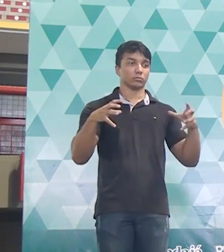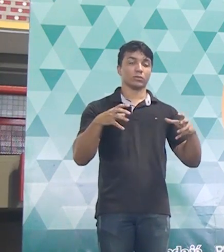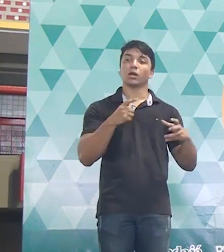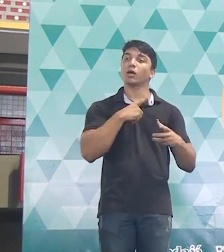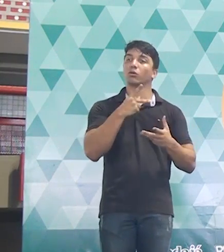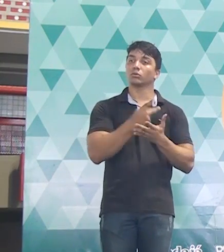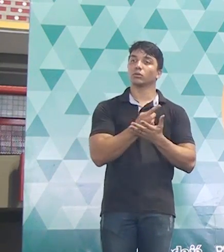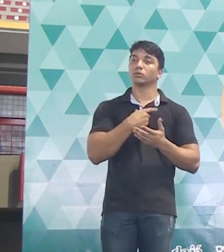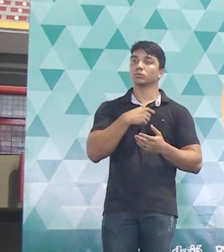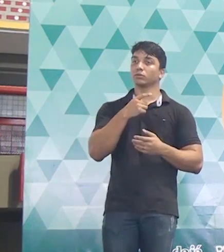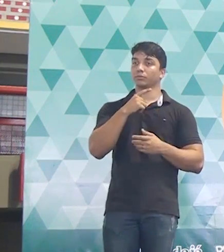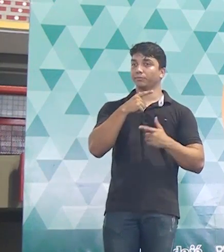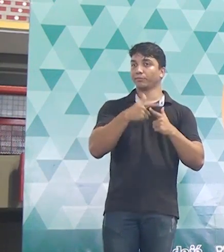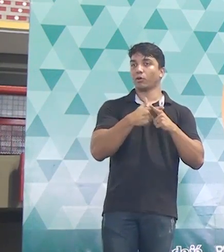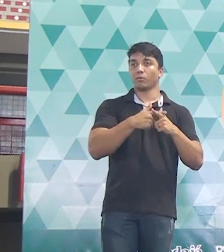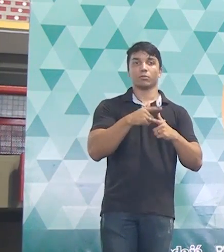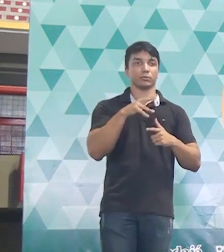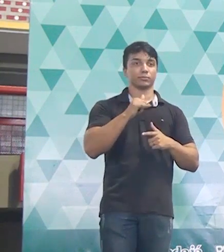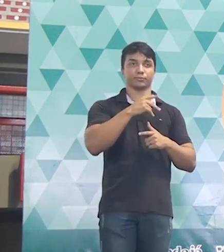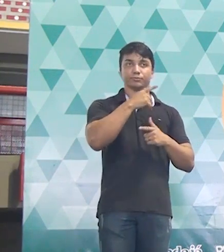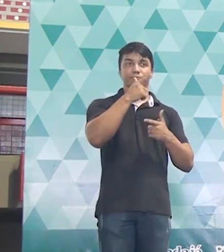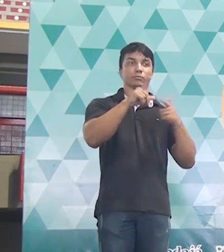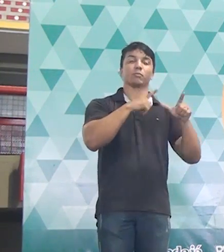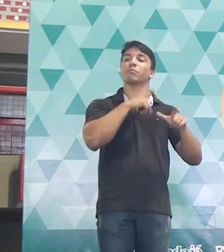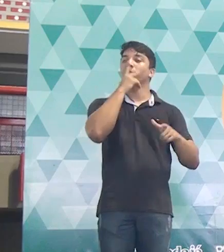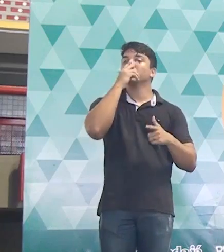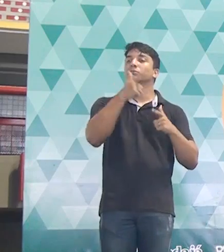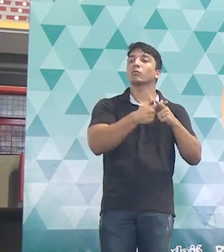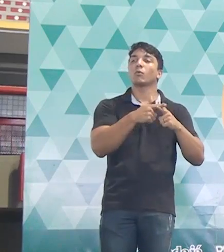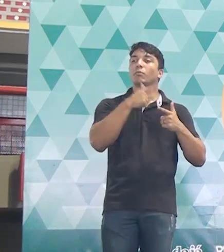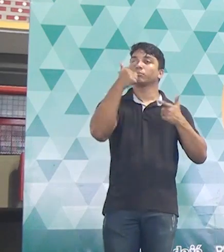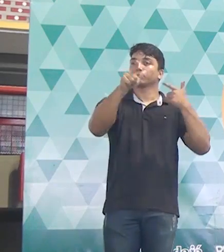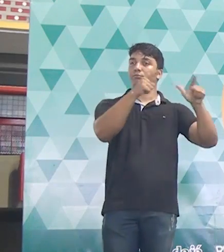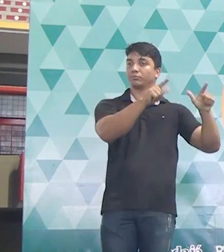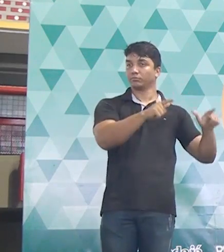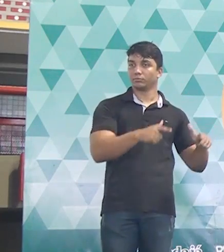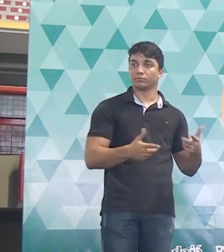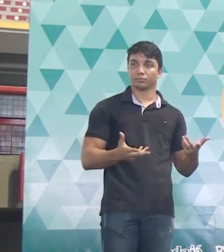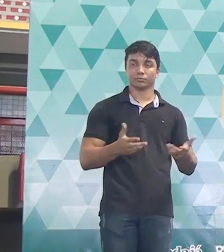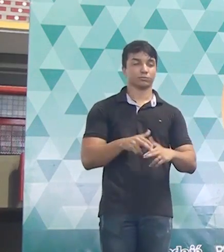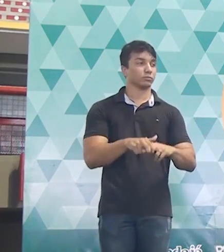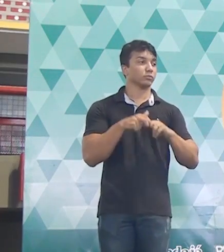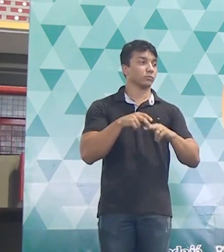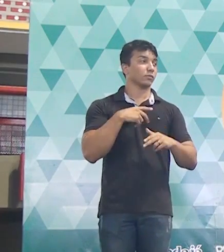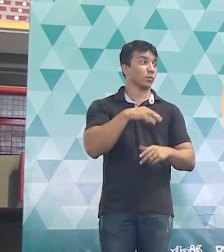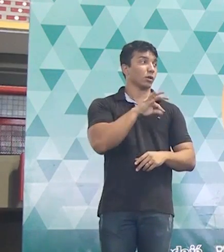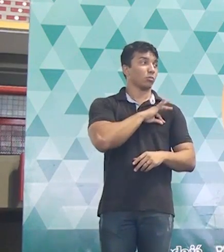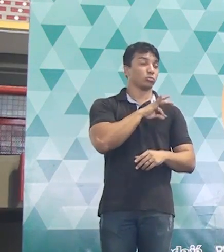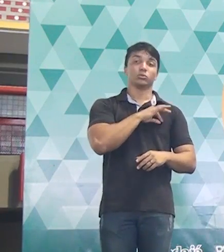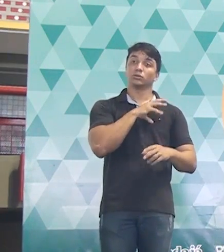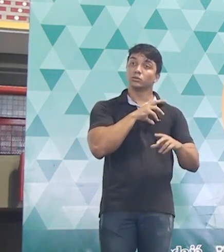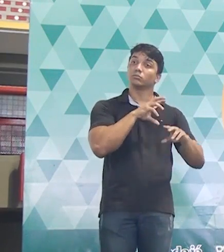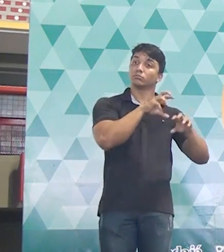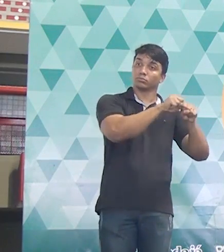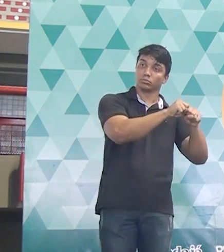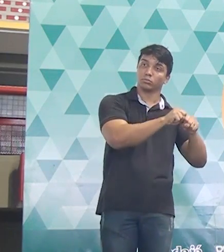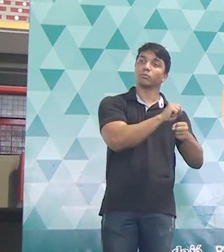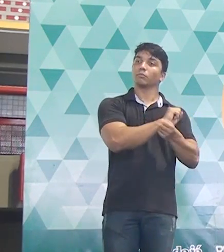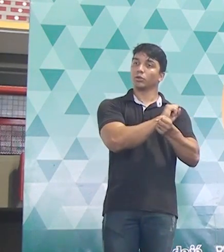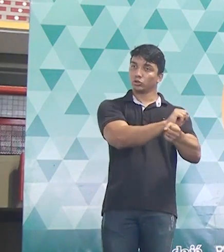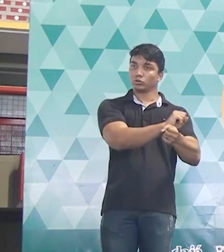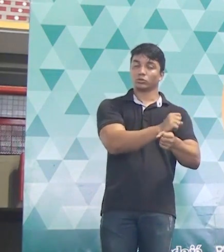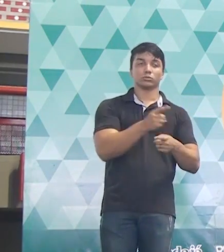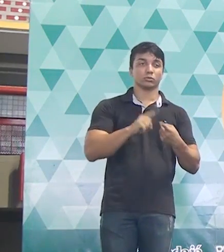ela joga estilhaços para todos os lados, ferindo quem está por perto. Então a polícia prendia quem portava